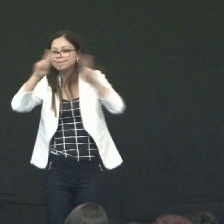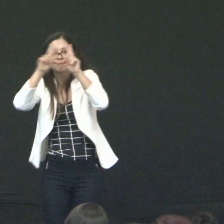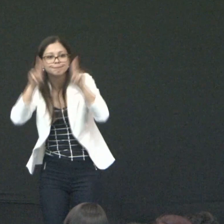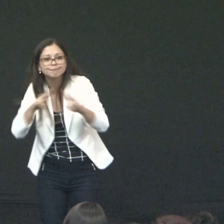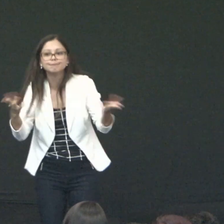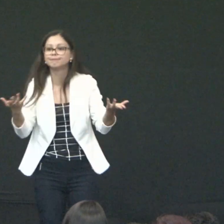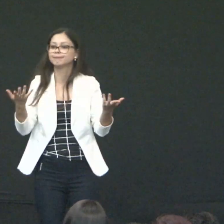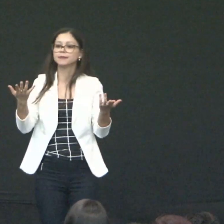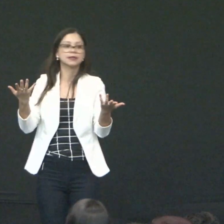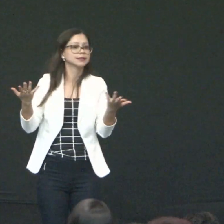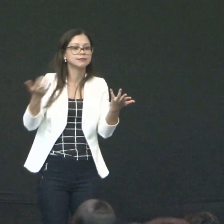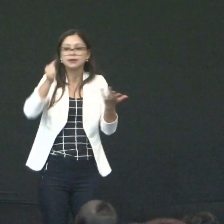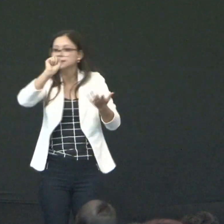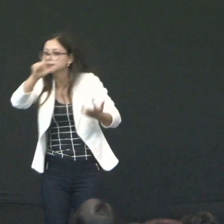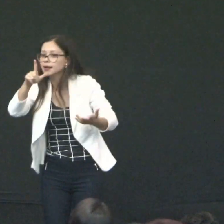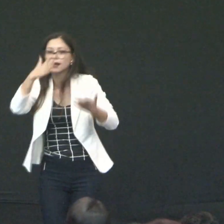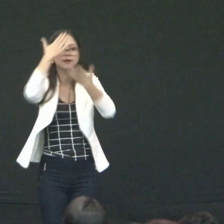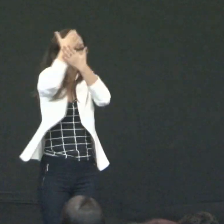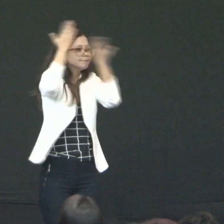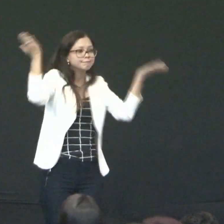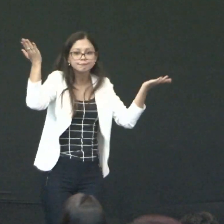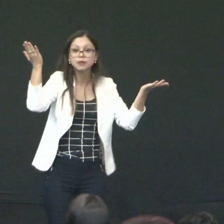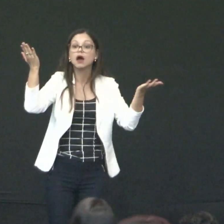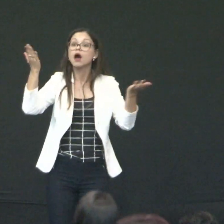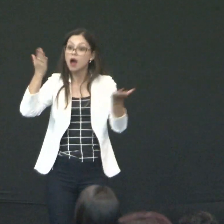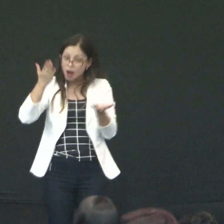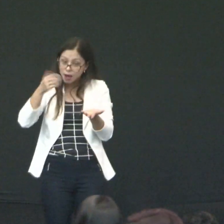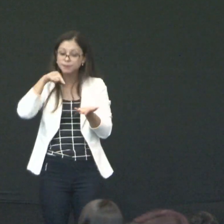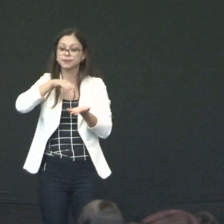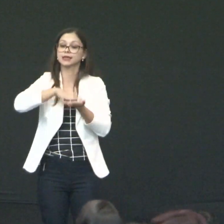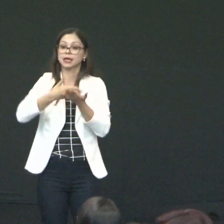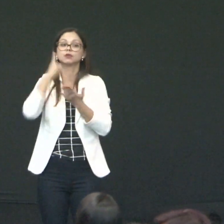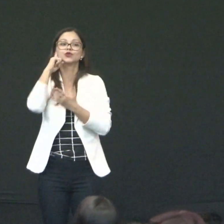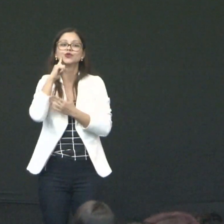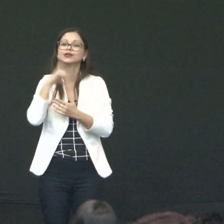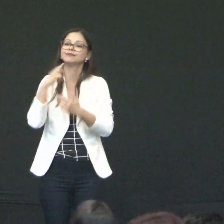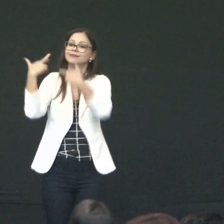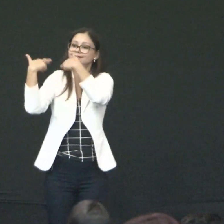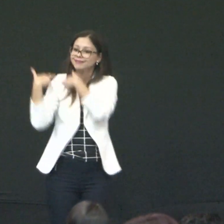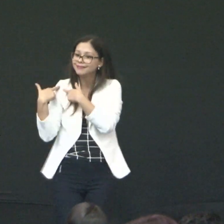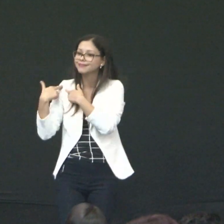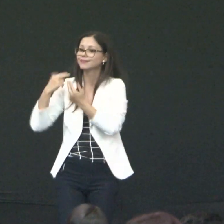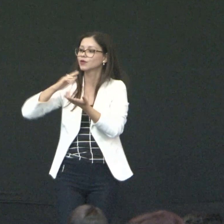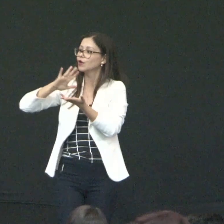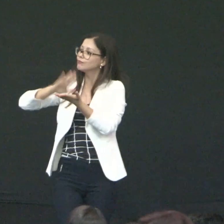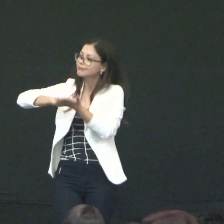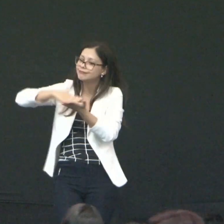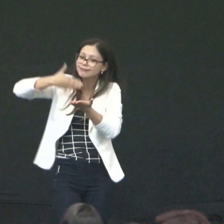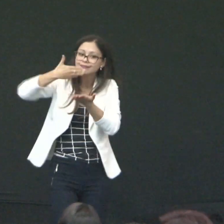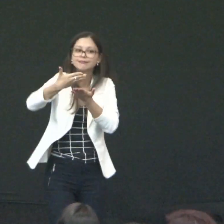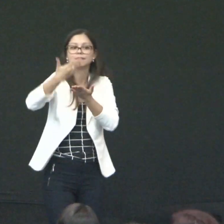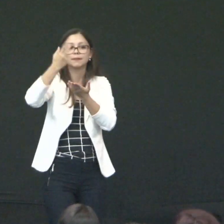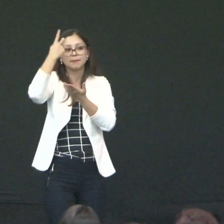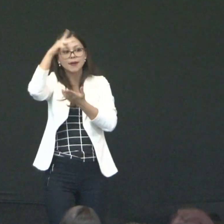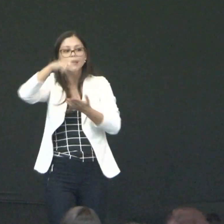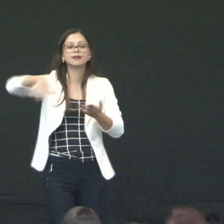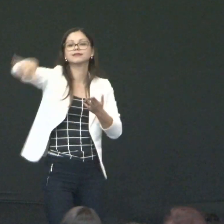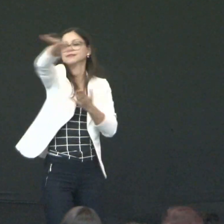surdos para que eles façam esse processo de intermediação linguística. Então seria um reconhecimento e valorização